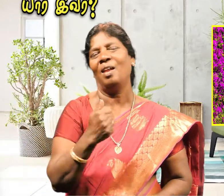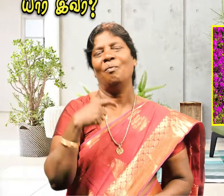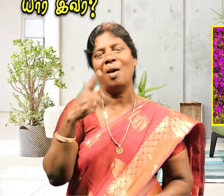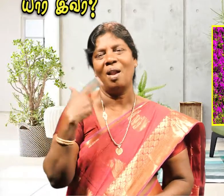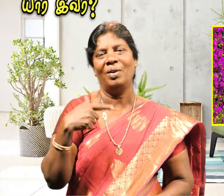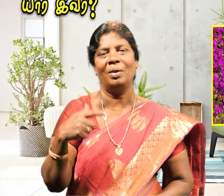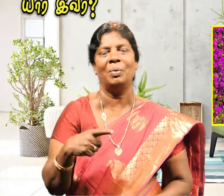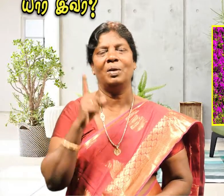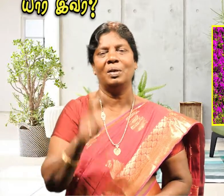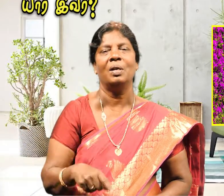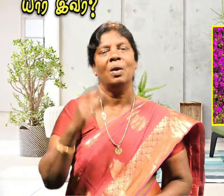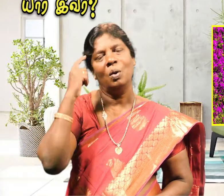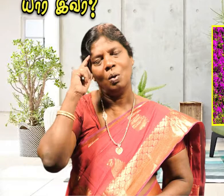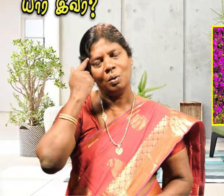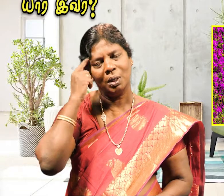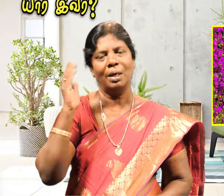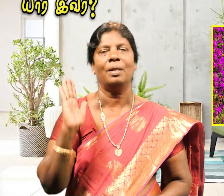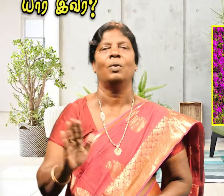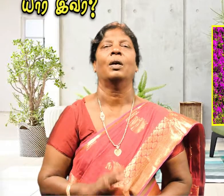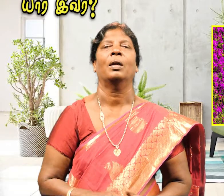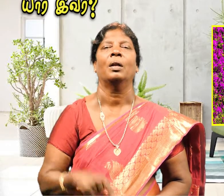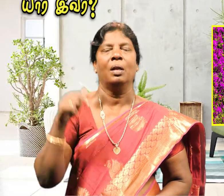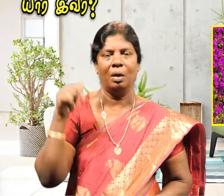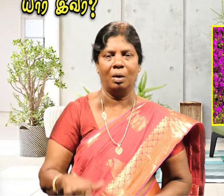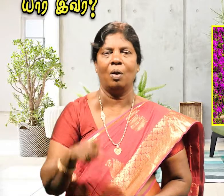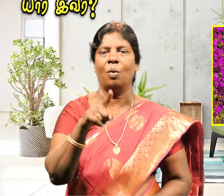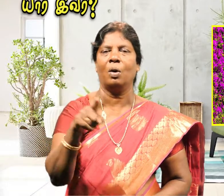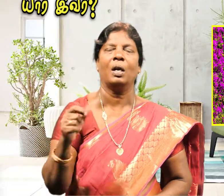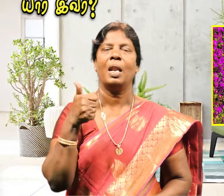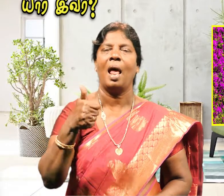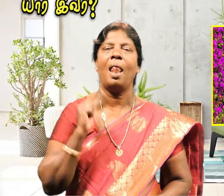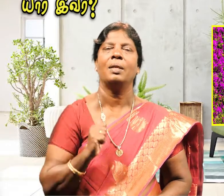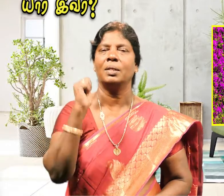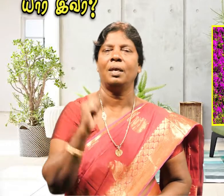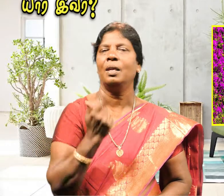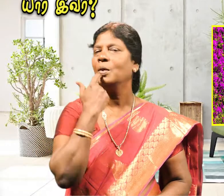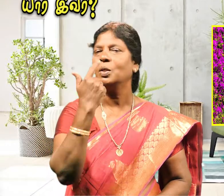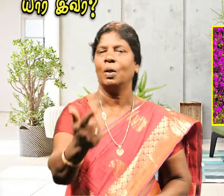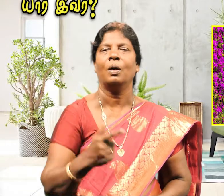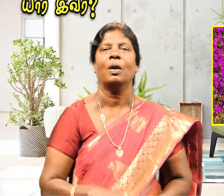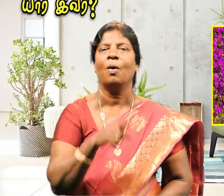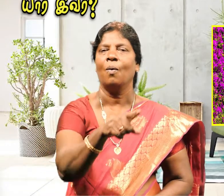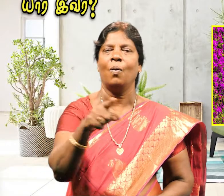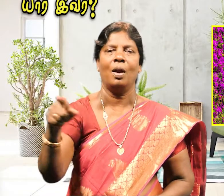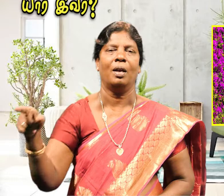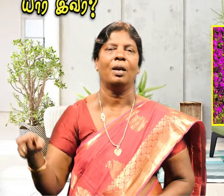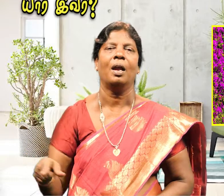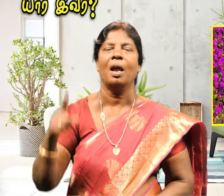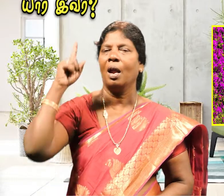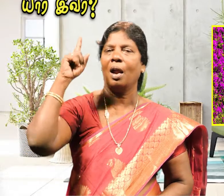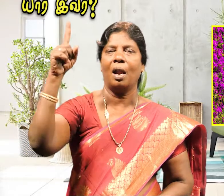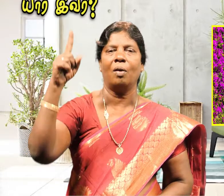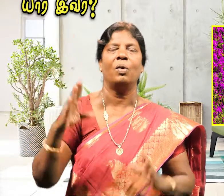வாழ்க்கை ஏன் வாழ்கிறோம் என்று நீங்கள் நினைத்து கொண்டிருக்கிறீர்களா? இதோ உங்களுக்கு ஒரு நற்செய்தியை நான் சொல்லுகிறேன்,